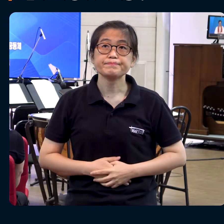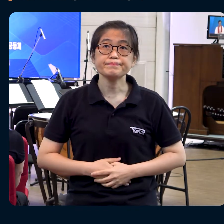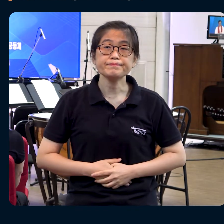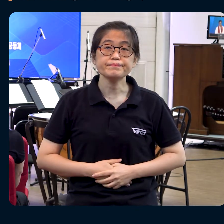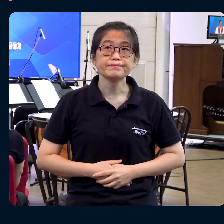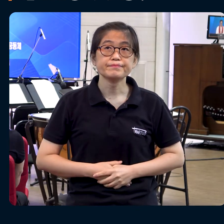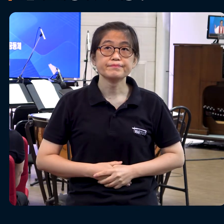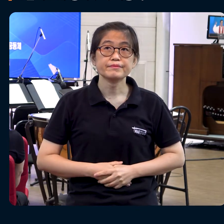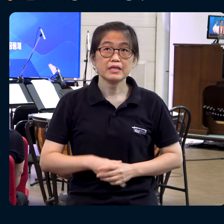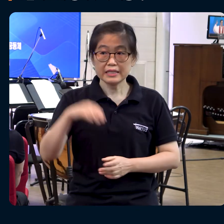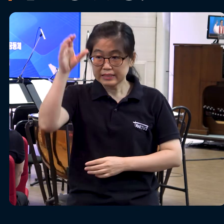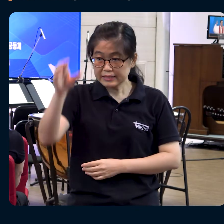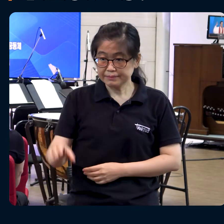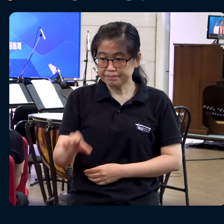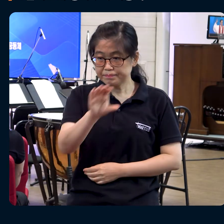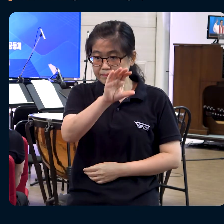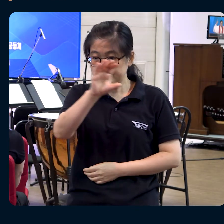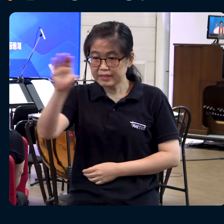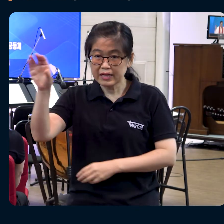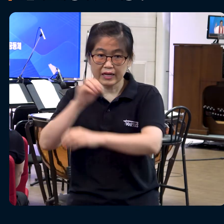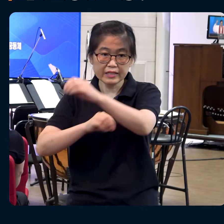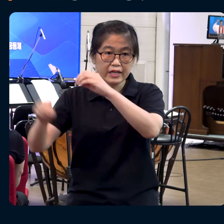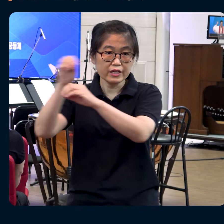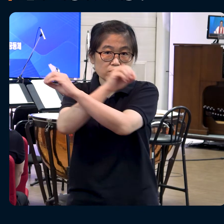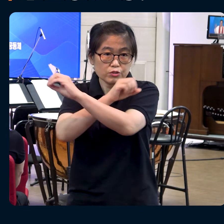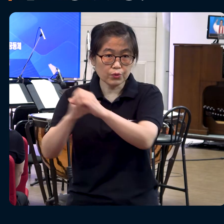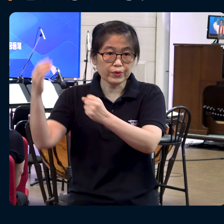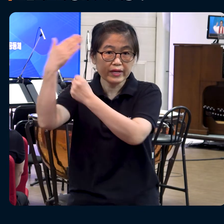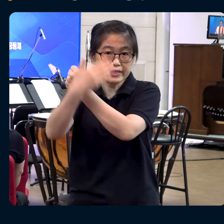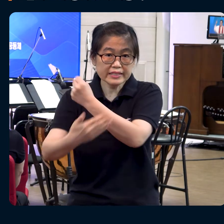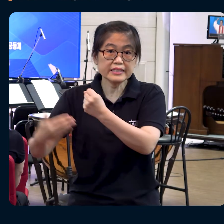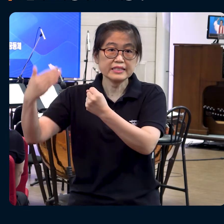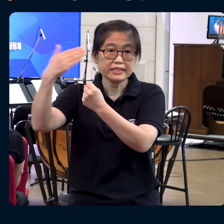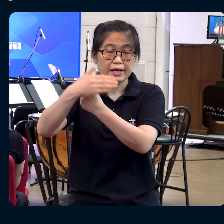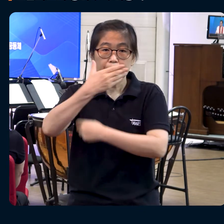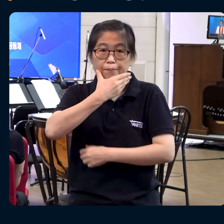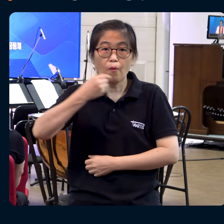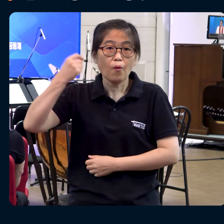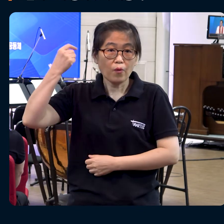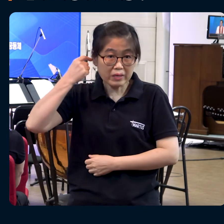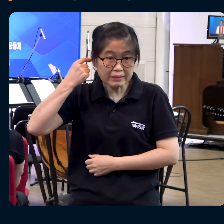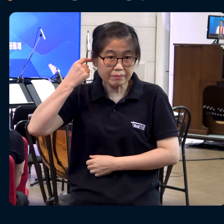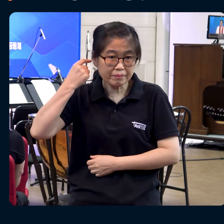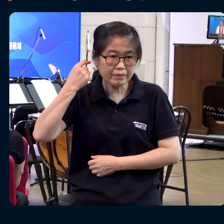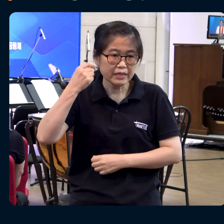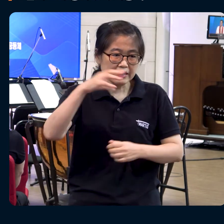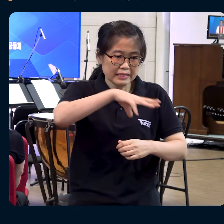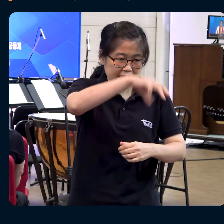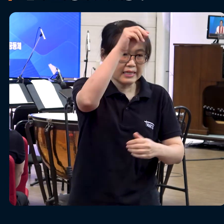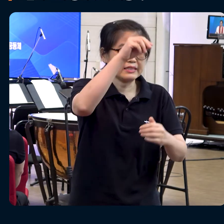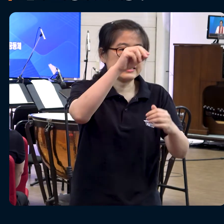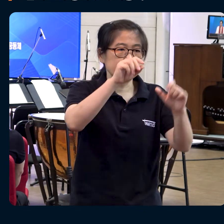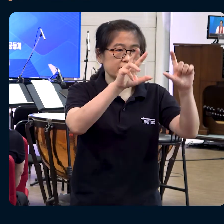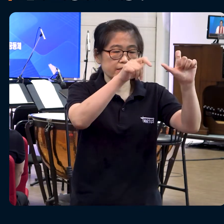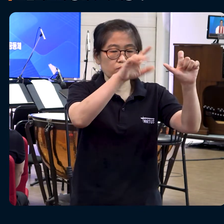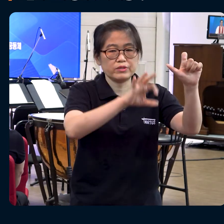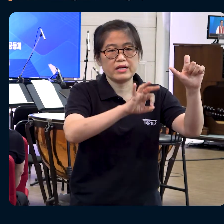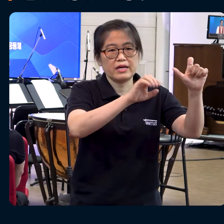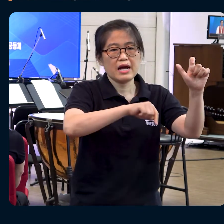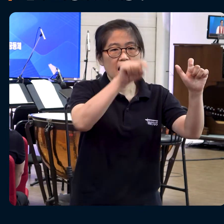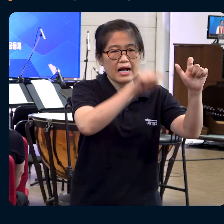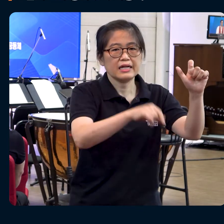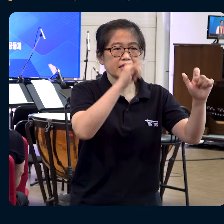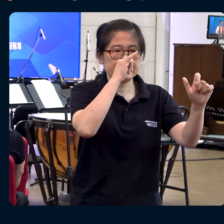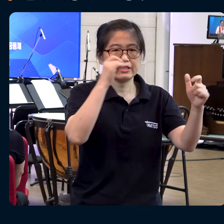놀랍게도 창세기 이 이야기 속에 십자가의 그 대속의 은혜라고 하는 복음의 핵심이 그대로 다 들어가 있다 그